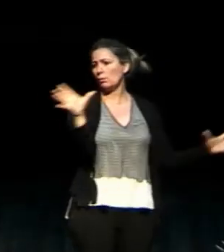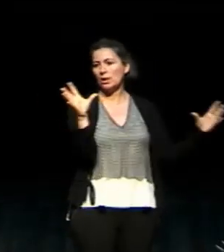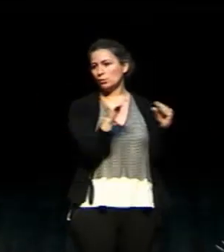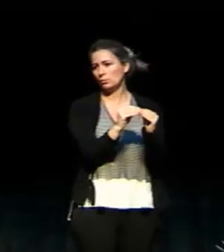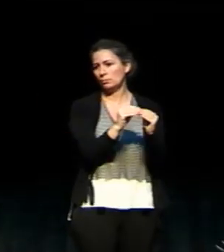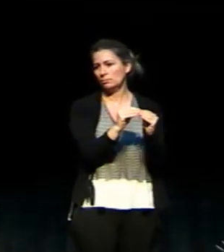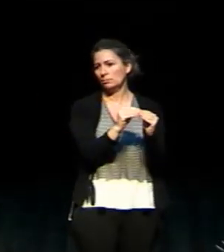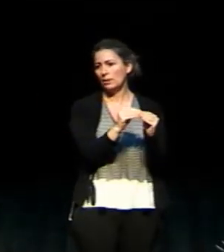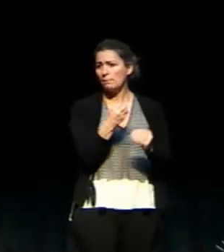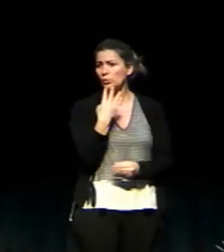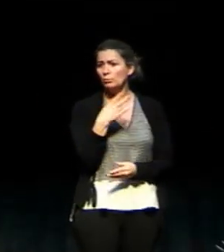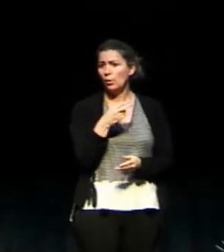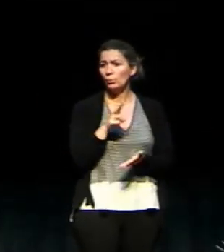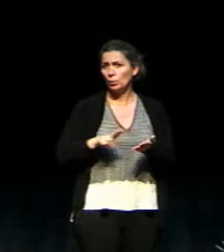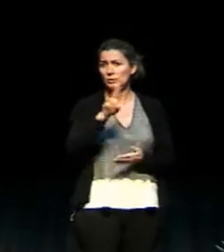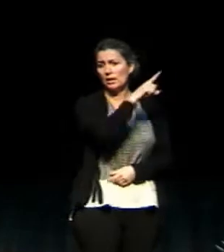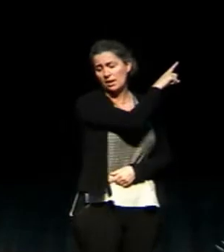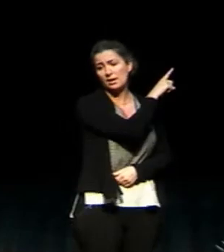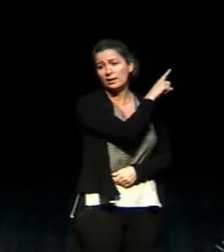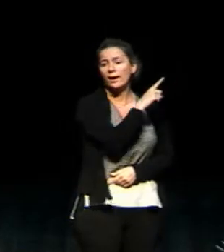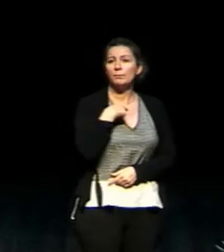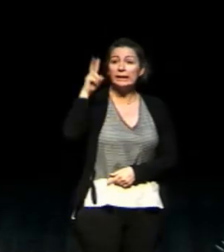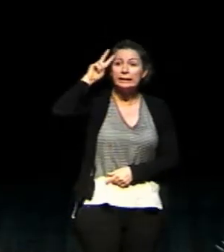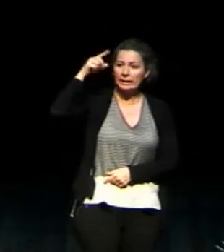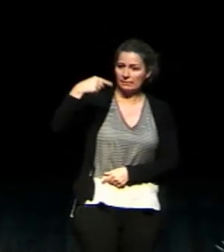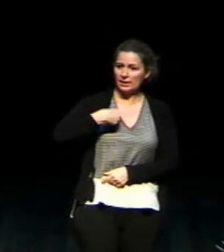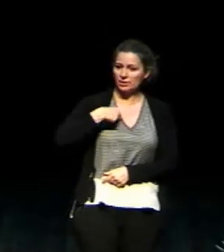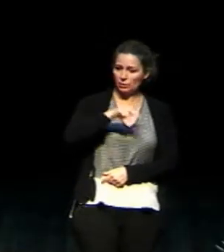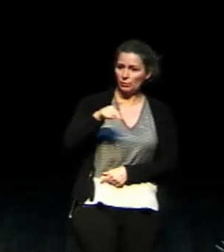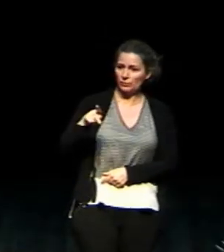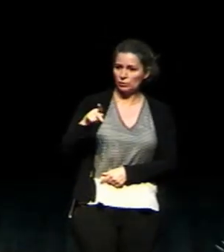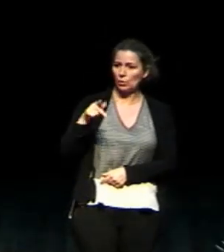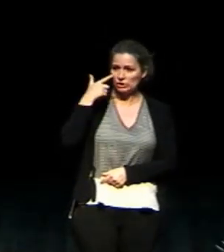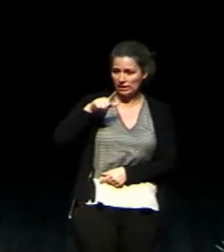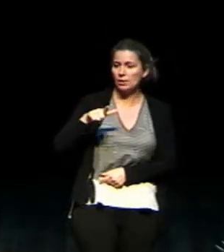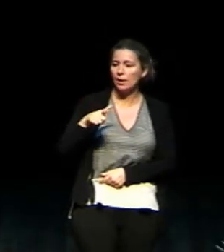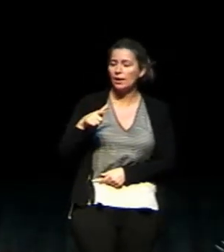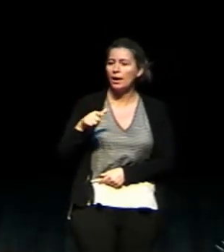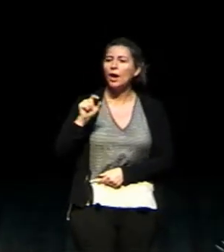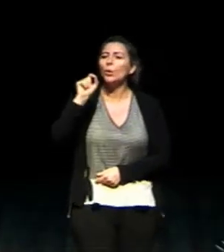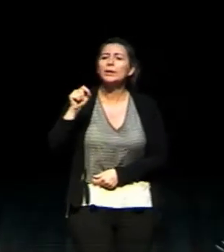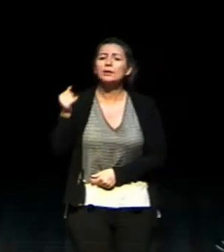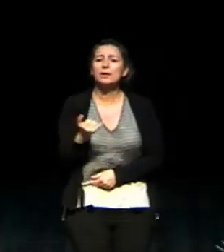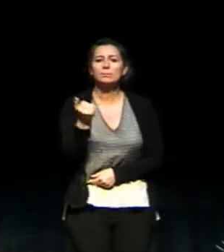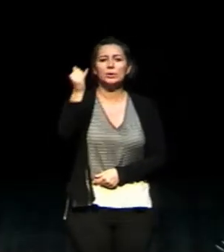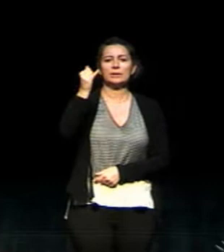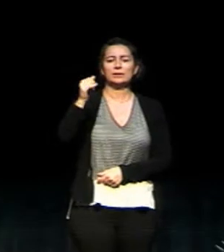Tudo que está desenhado aqui, apresentado, acontece dentro da sala de aula ao mesmo tempo, na relação de